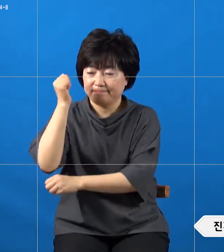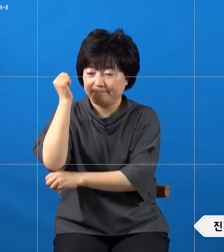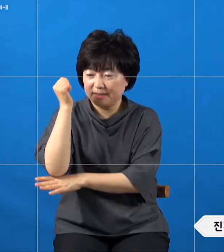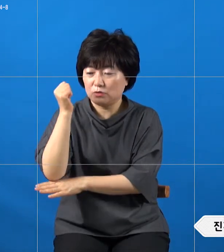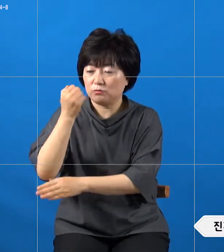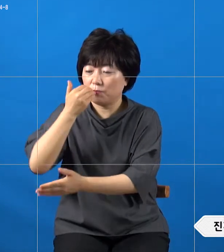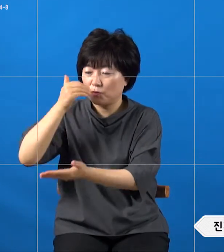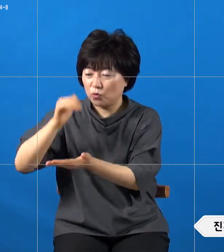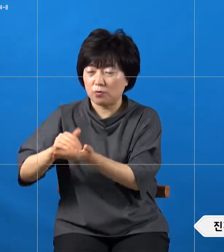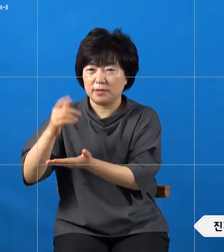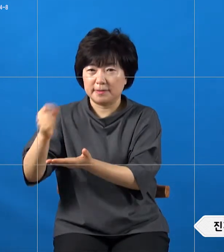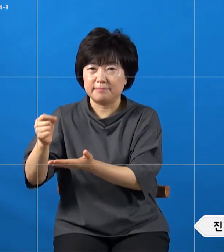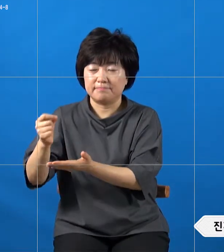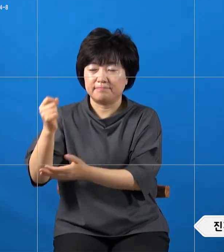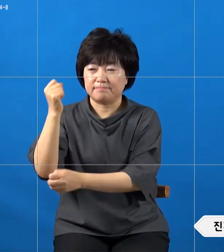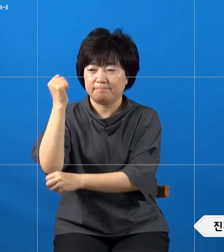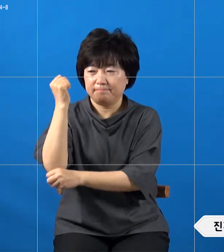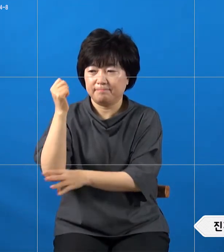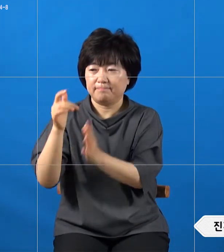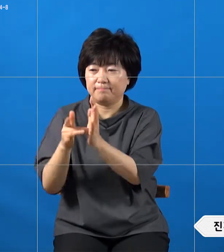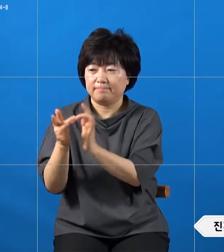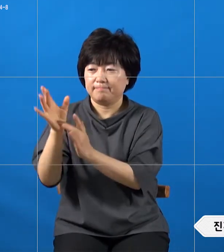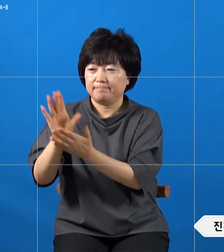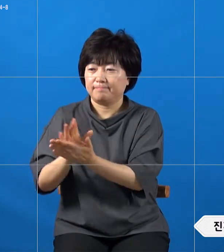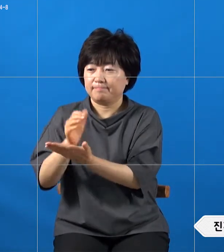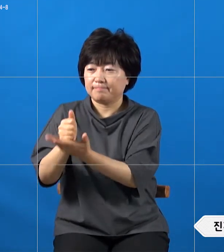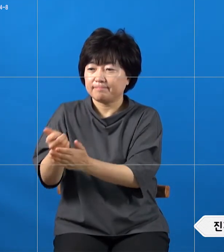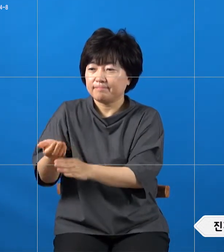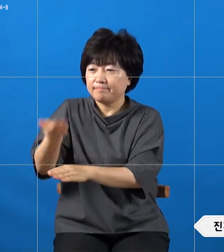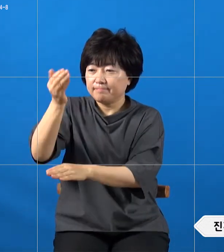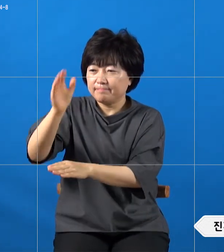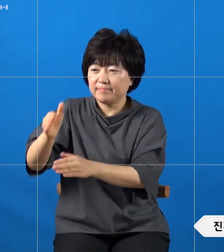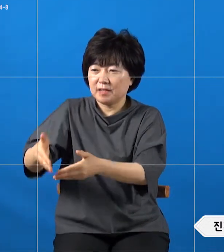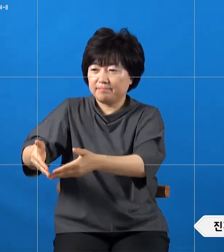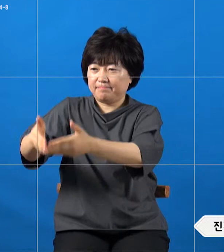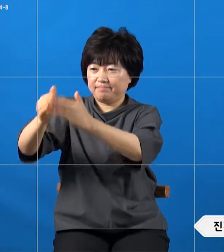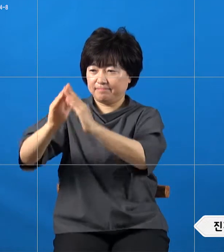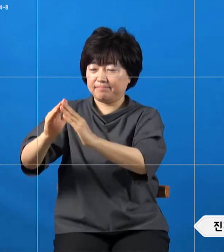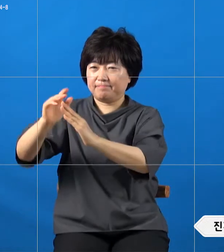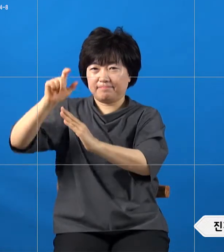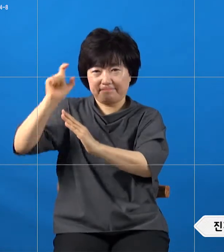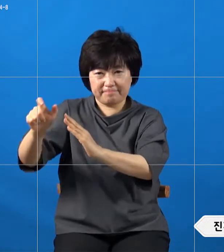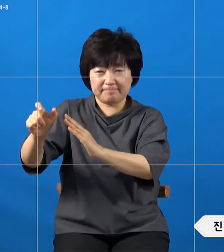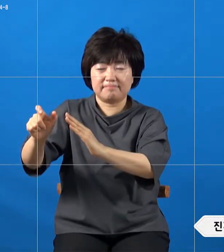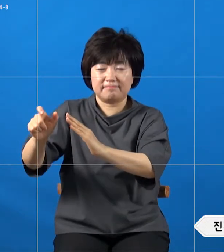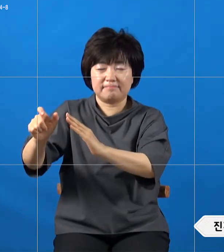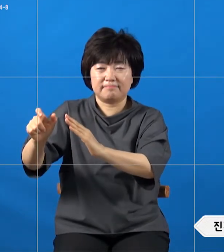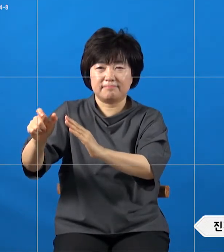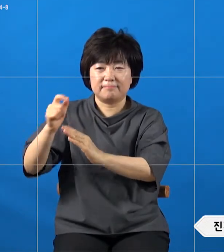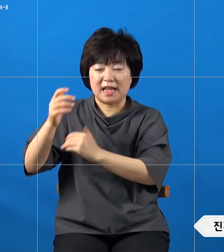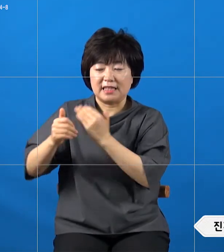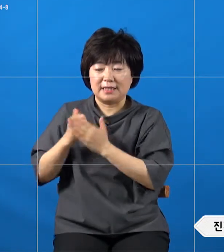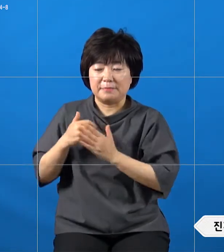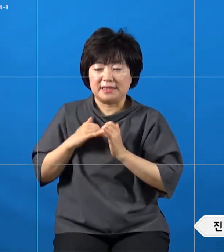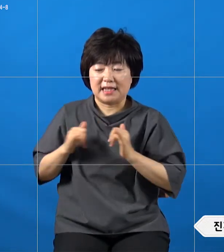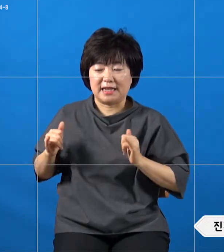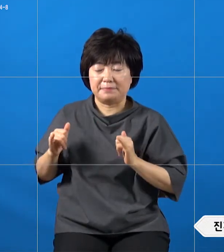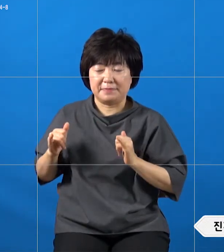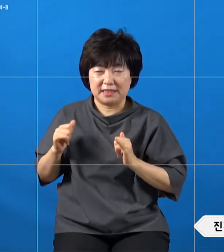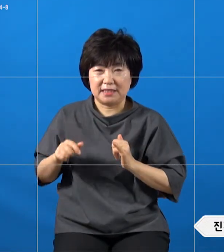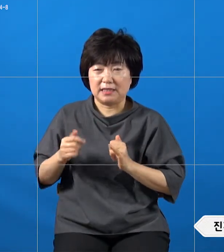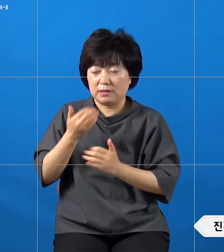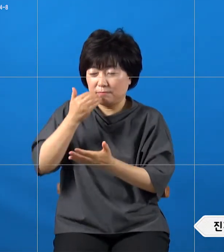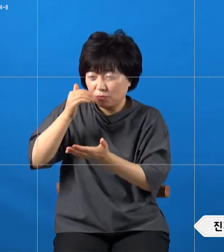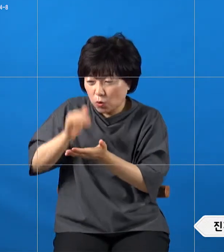앞에 세워지는 모습 상상해 보십시오. 하나님의 사람들이 산돌처럼